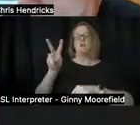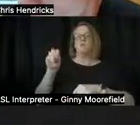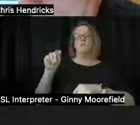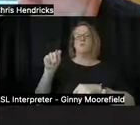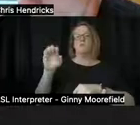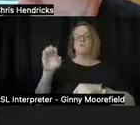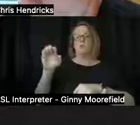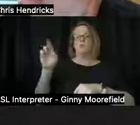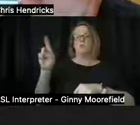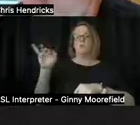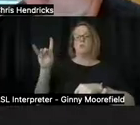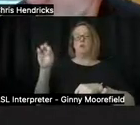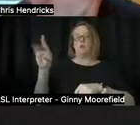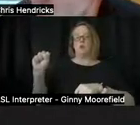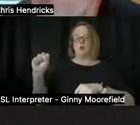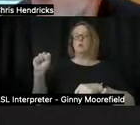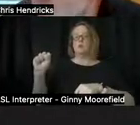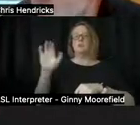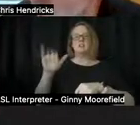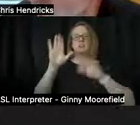Riders que tiene muy buena información